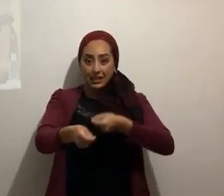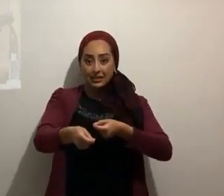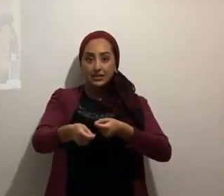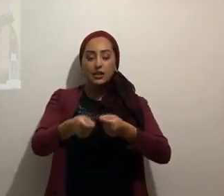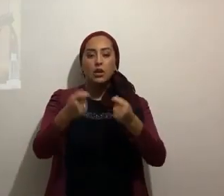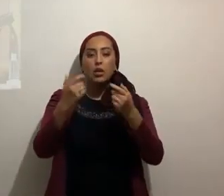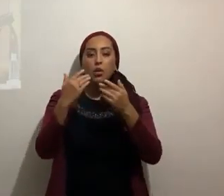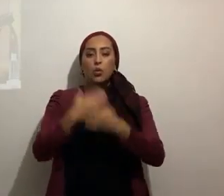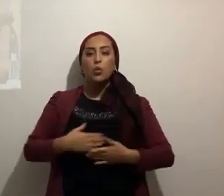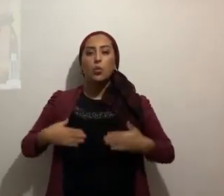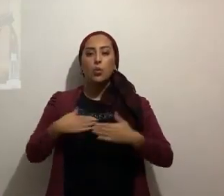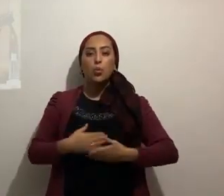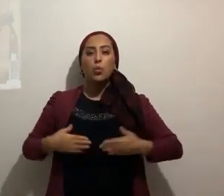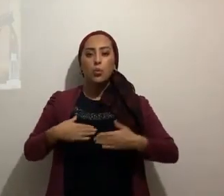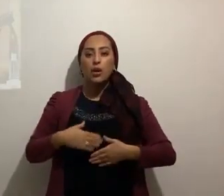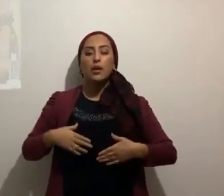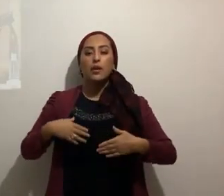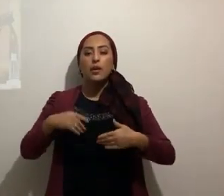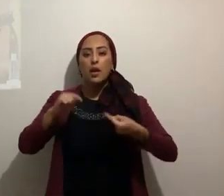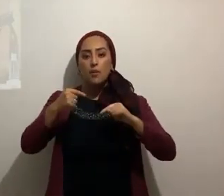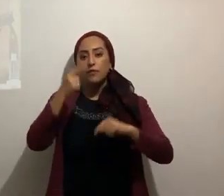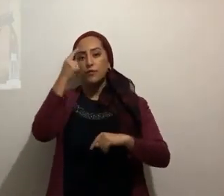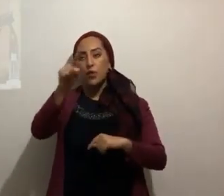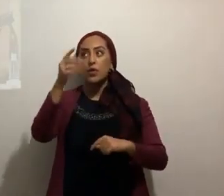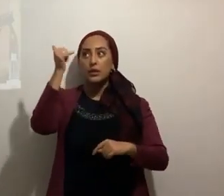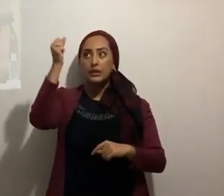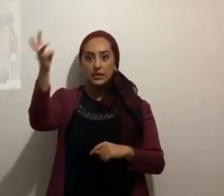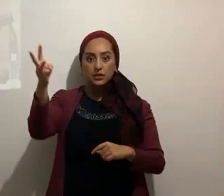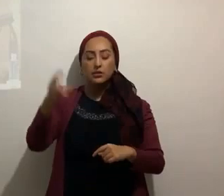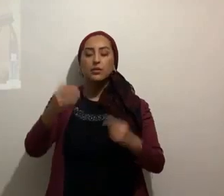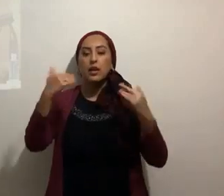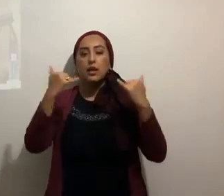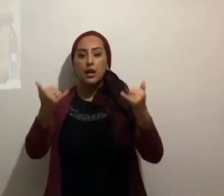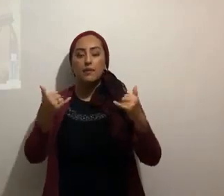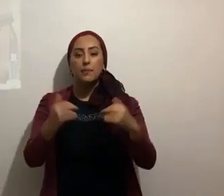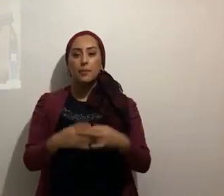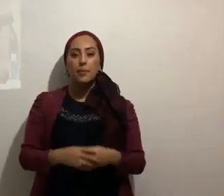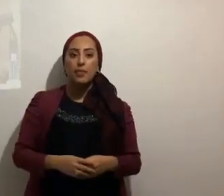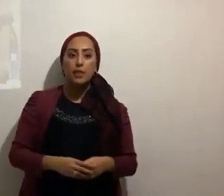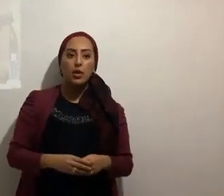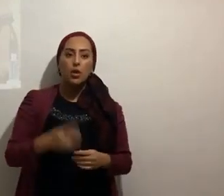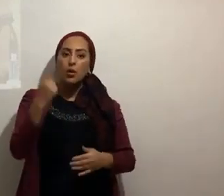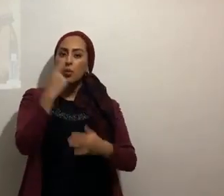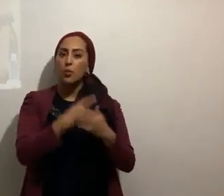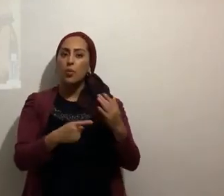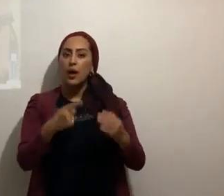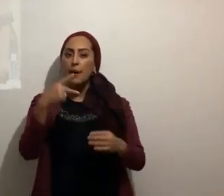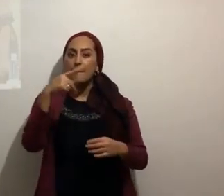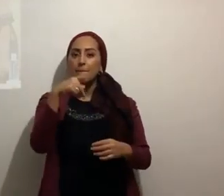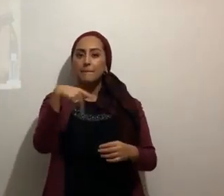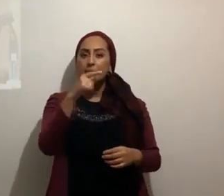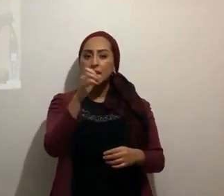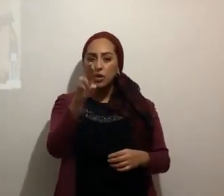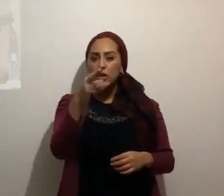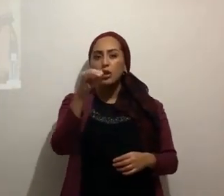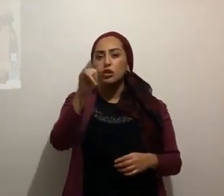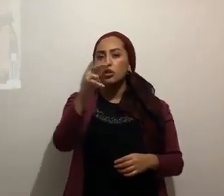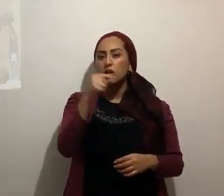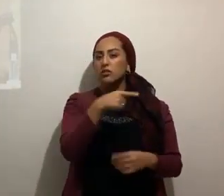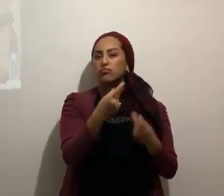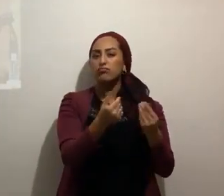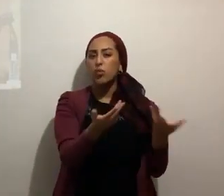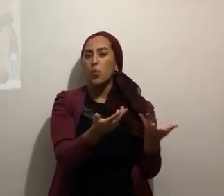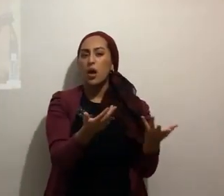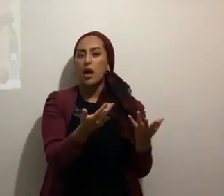el placer de sufrir por Yahshua. Ahora, ¿qué hicieron Kefas y Yohanan?